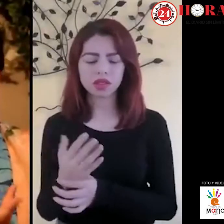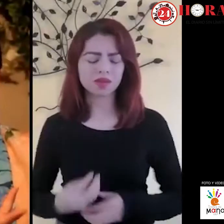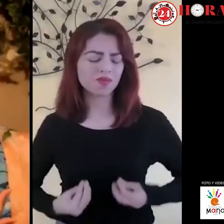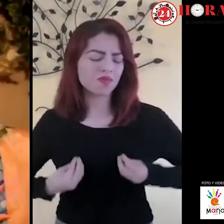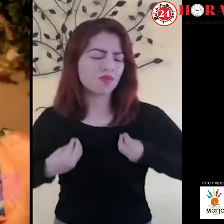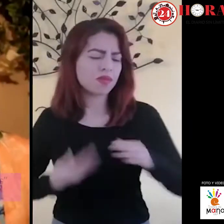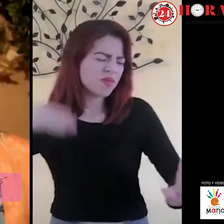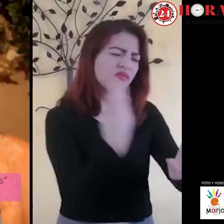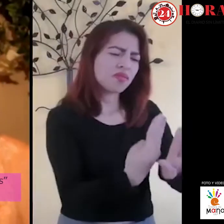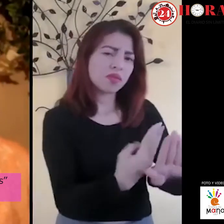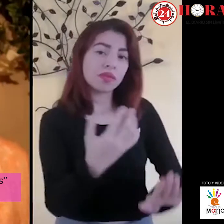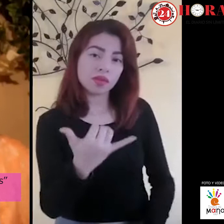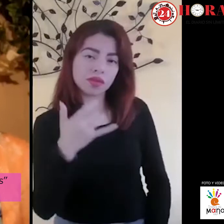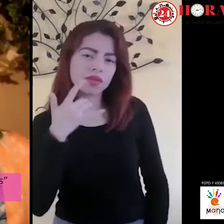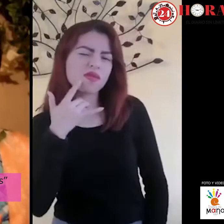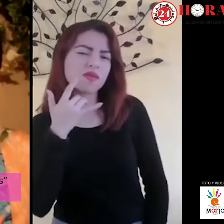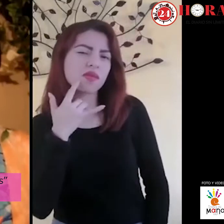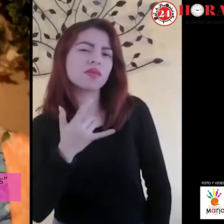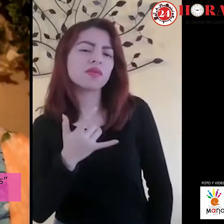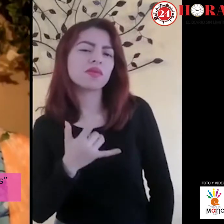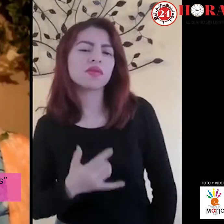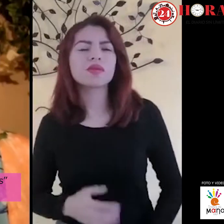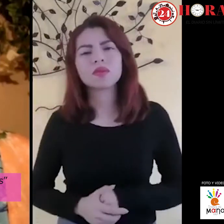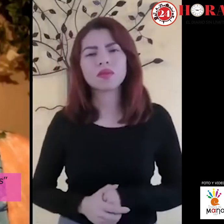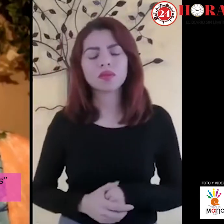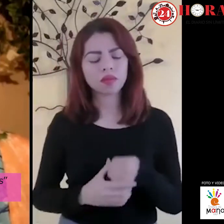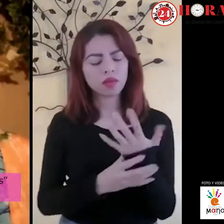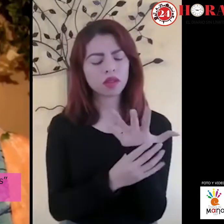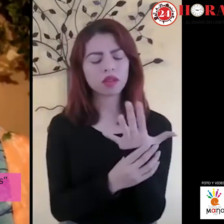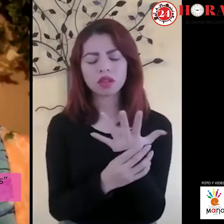Dos especies de manos se enfrentan en la vida,